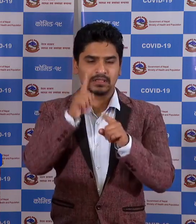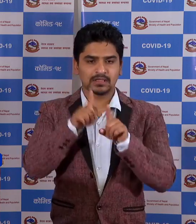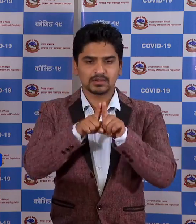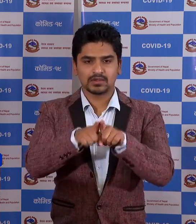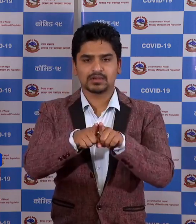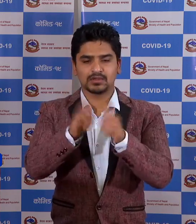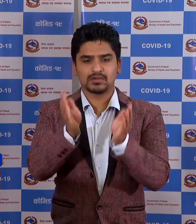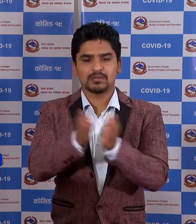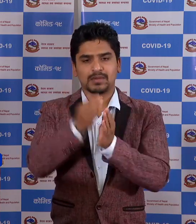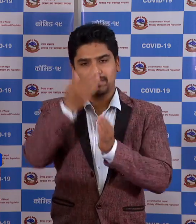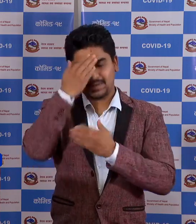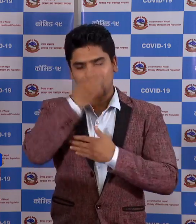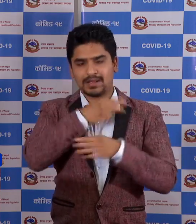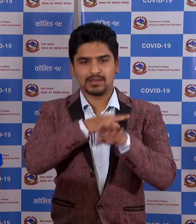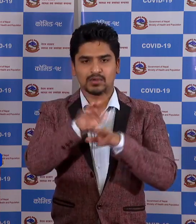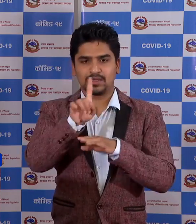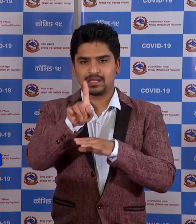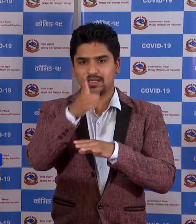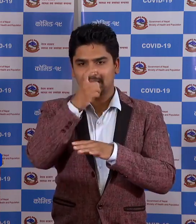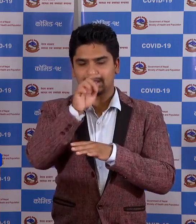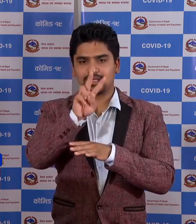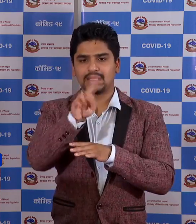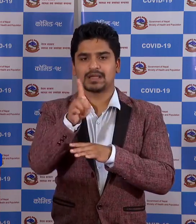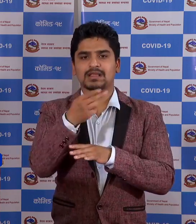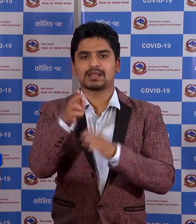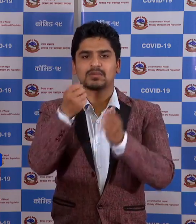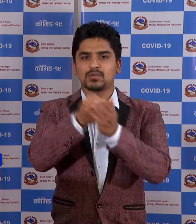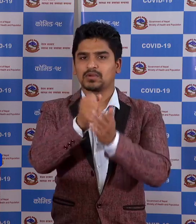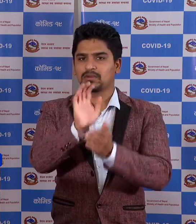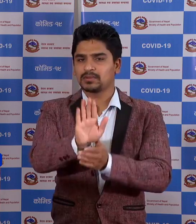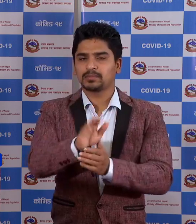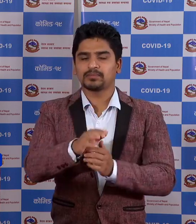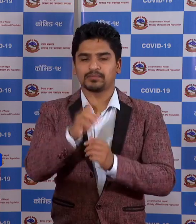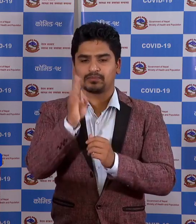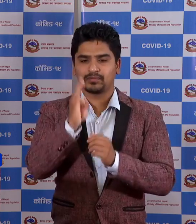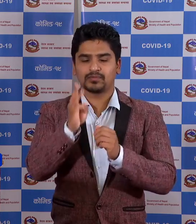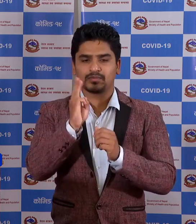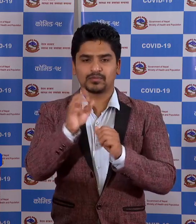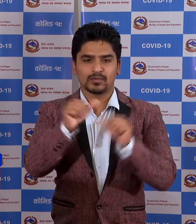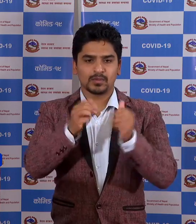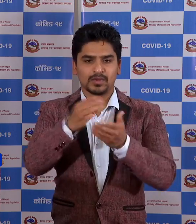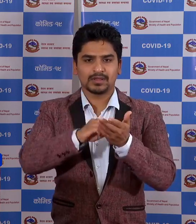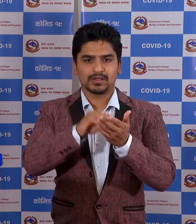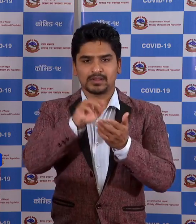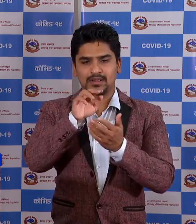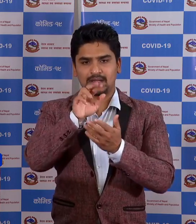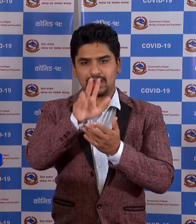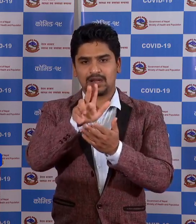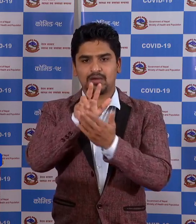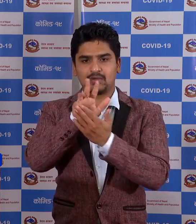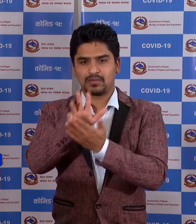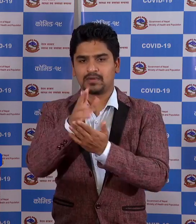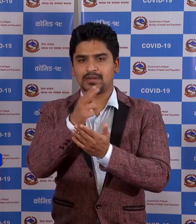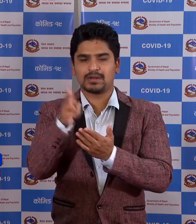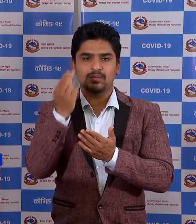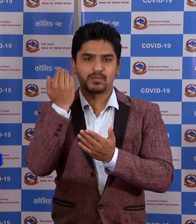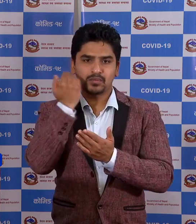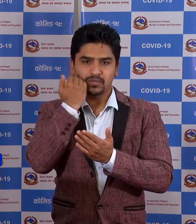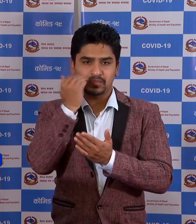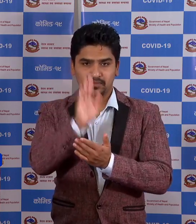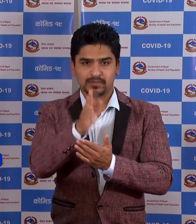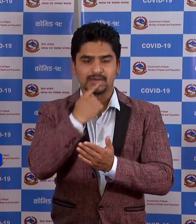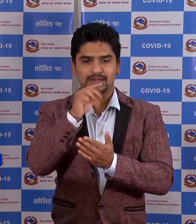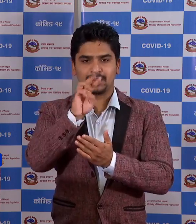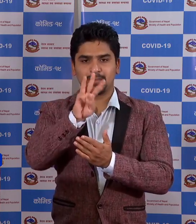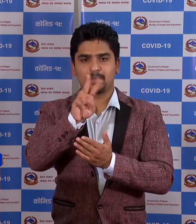देखिएसँगै कुल संक्रमितको संख्या 121 पुगेको छ, जसमध्ये 89 जना पुरुष हुनुहुन्छ